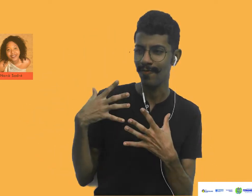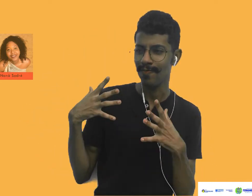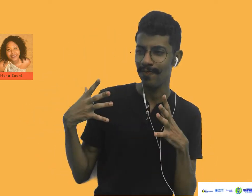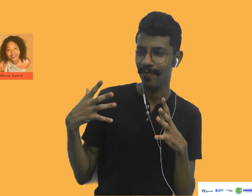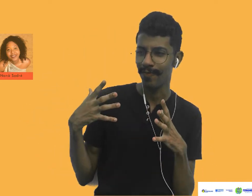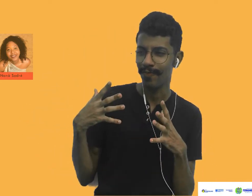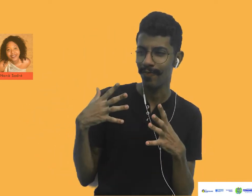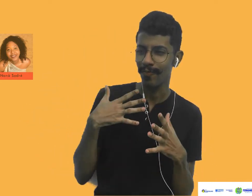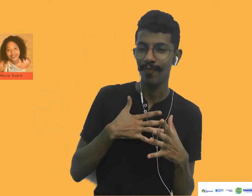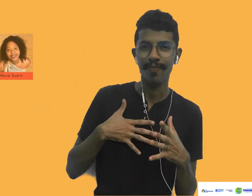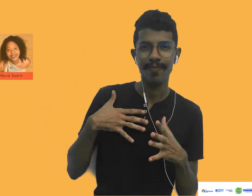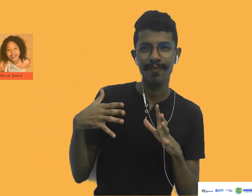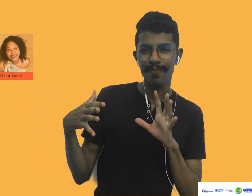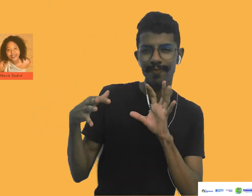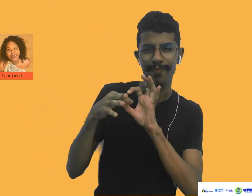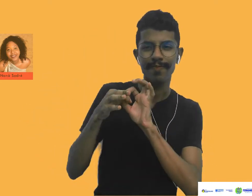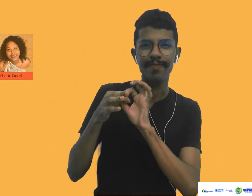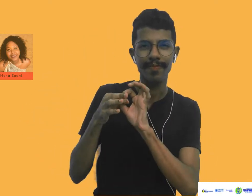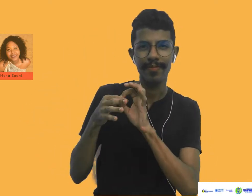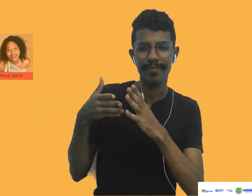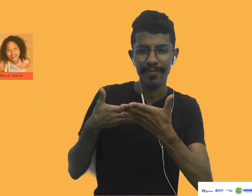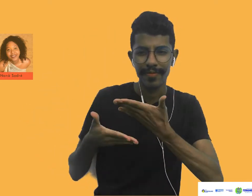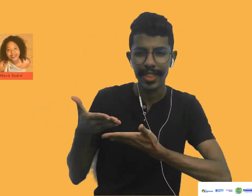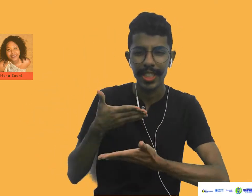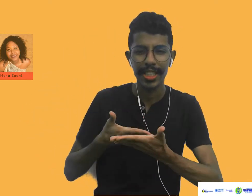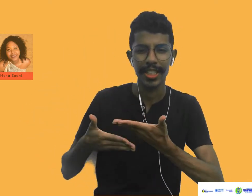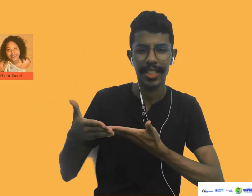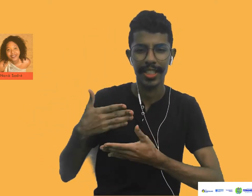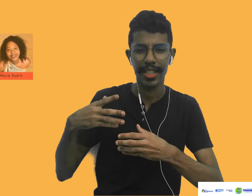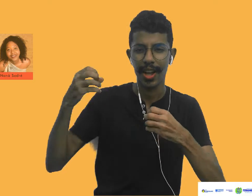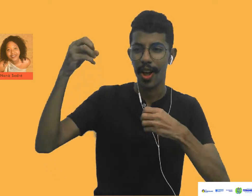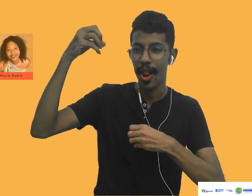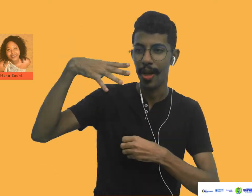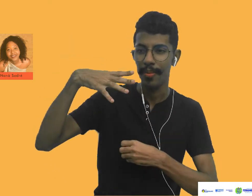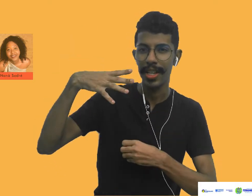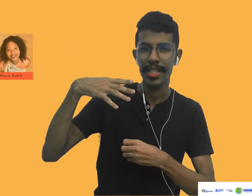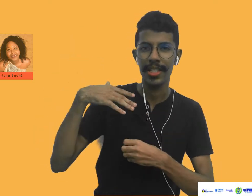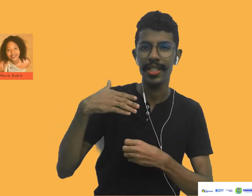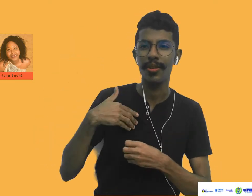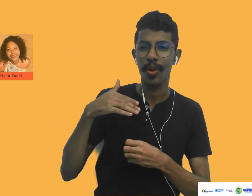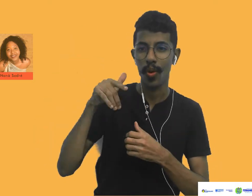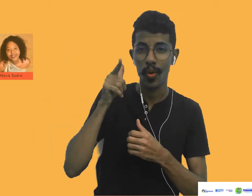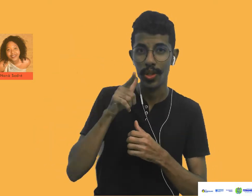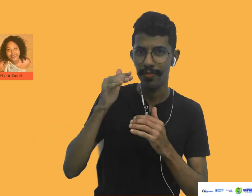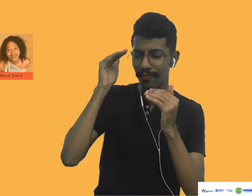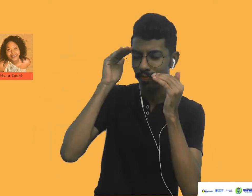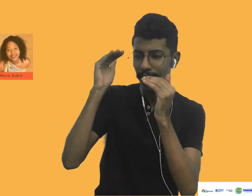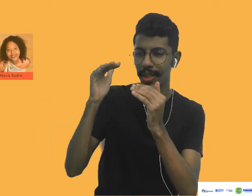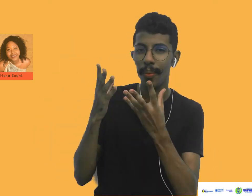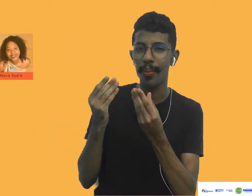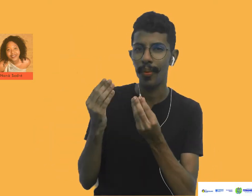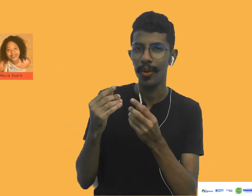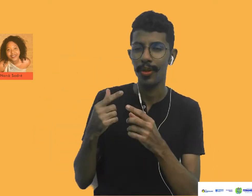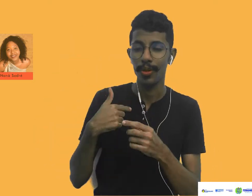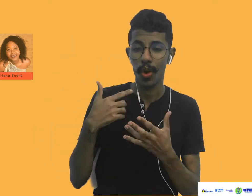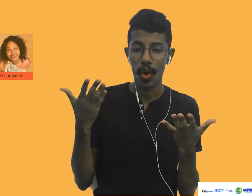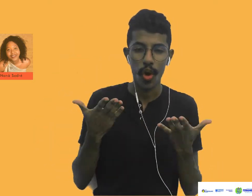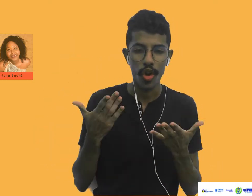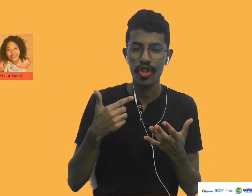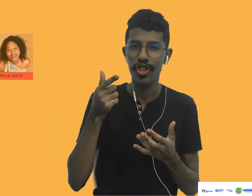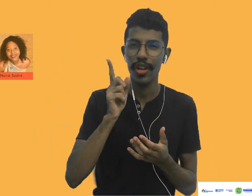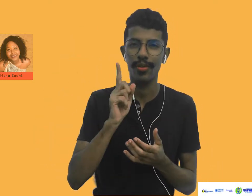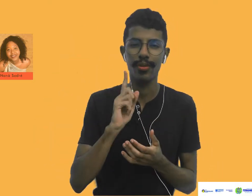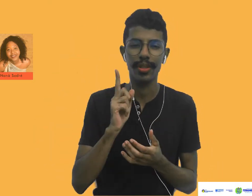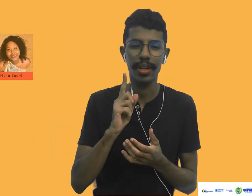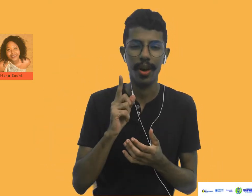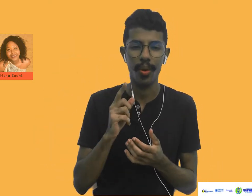naquele período por gostar, aliás, eu tenho um respeito muito grande pela iluminação até hoje, eu só não atuo mais